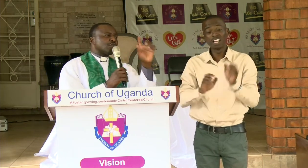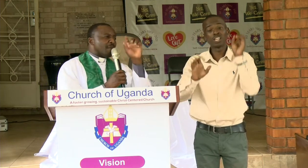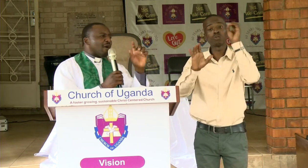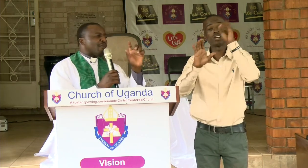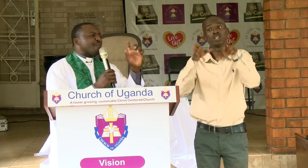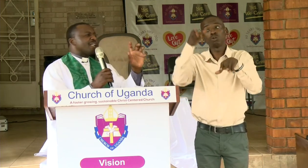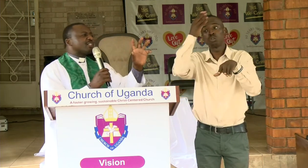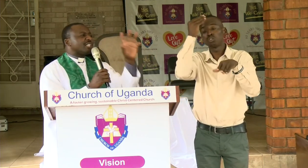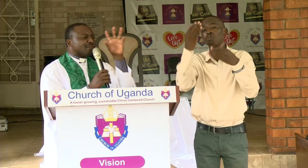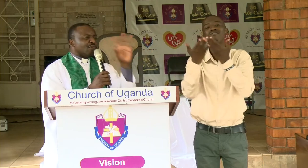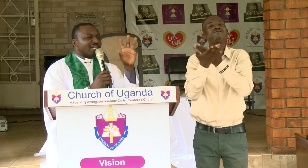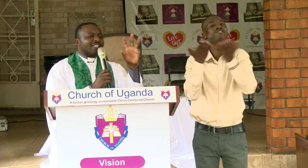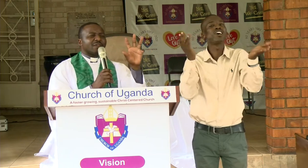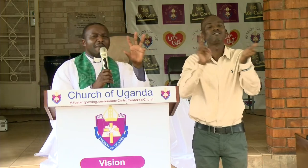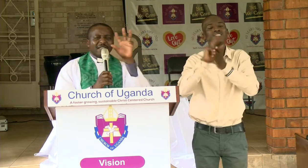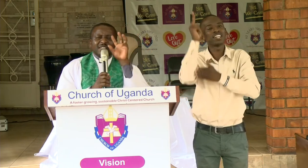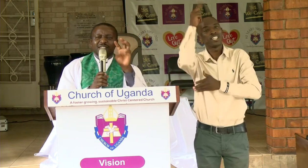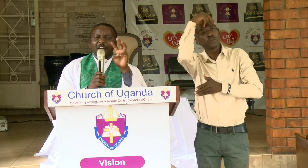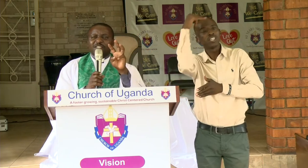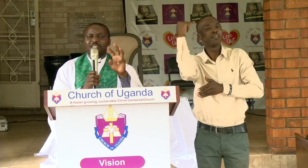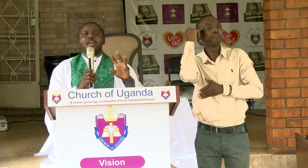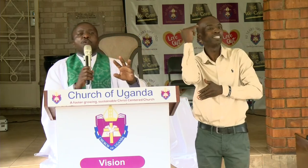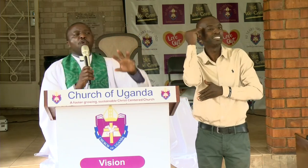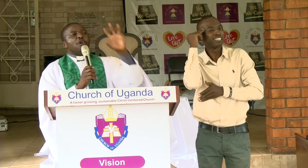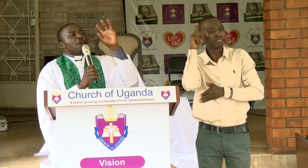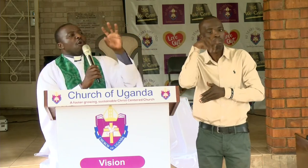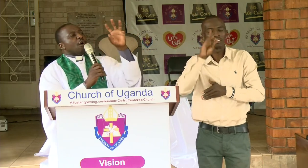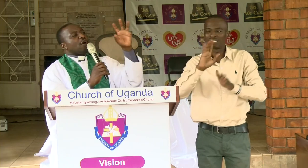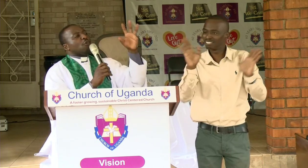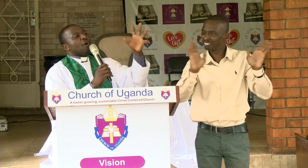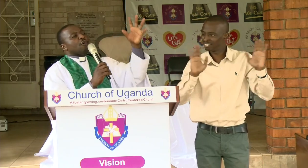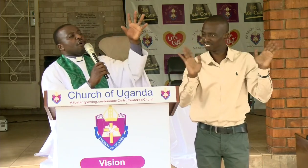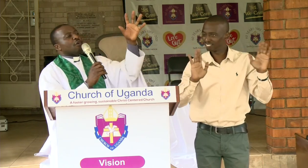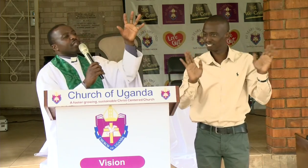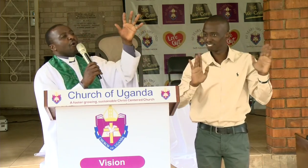Takutaddewo kusoma kufuna zi diguri na zi masters